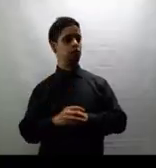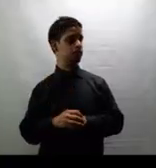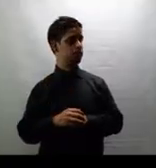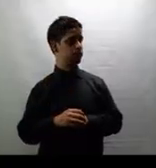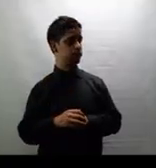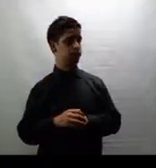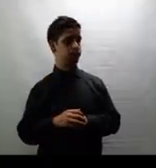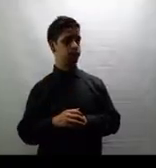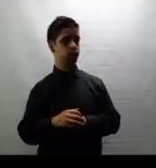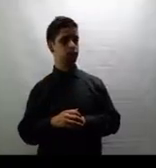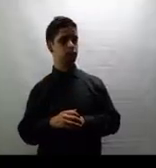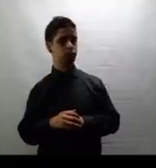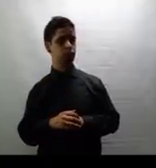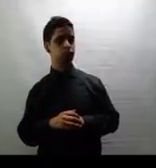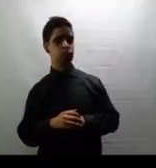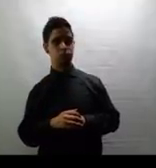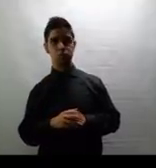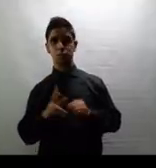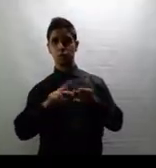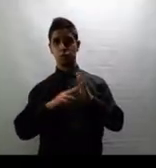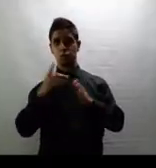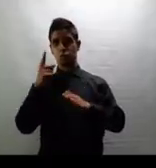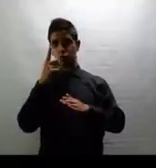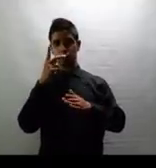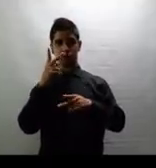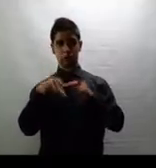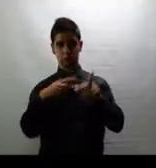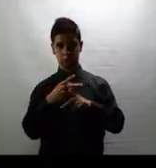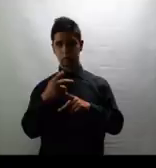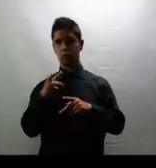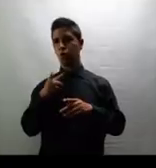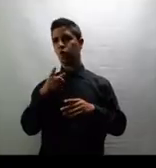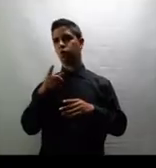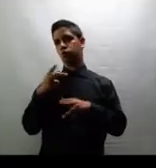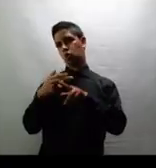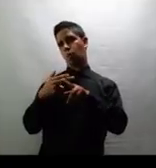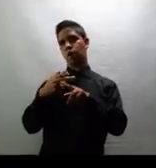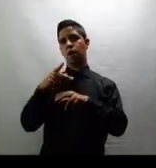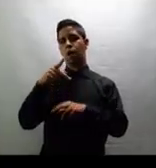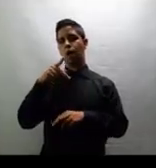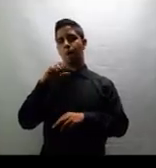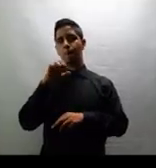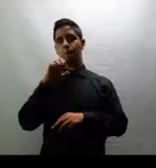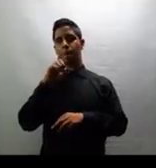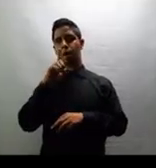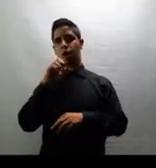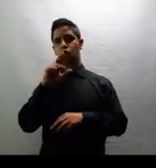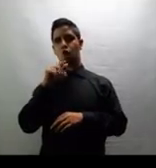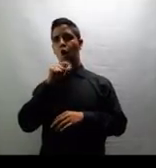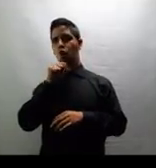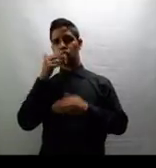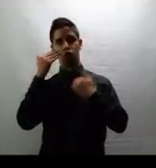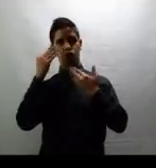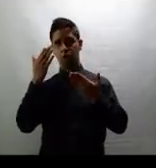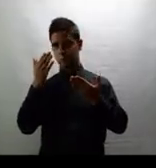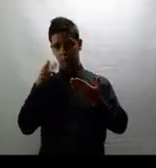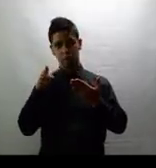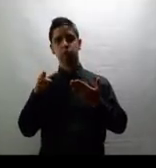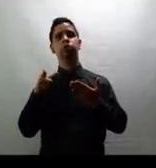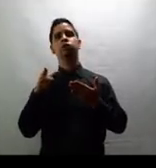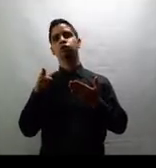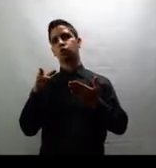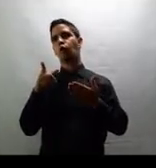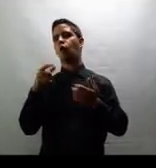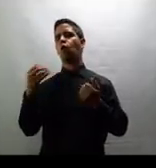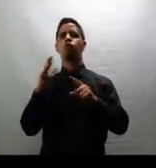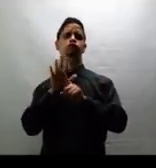sea una de las canciones era y pedro no sabía que tenía que con el gobernador que estaba entonces y eso pues fue uno de